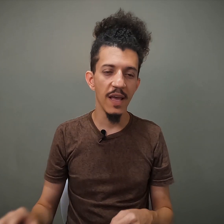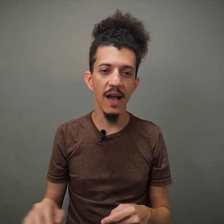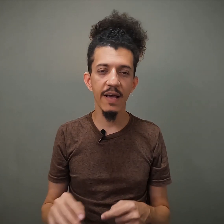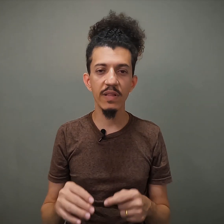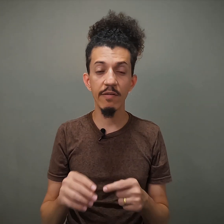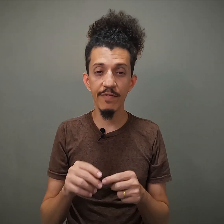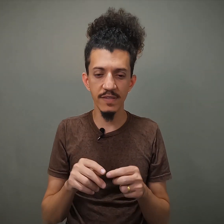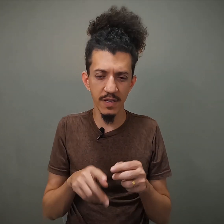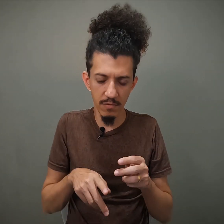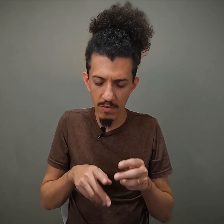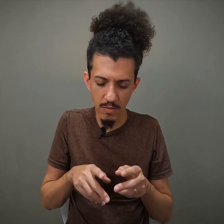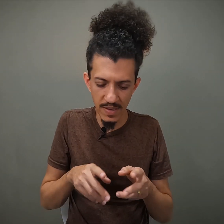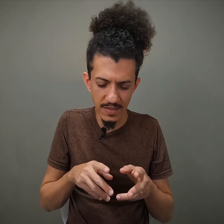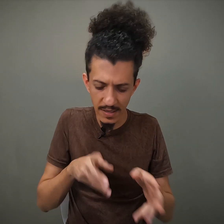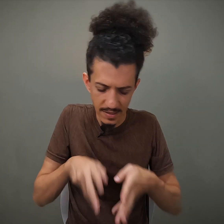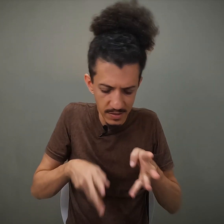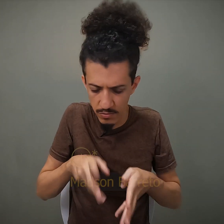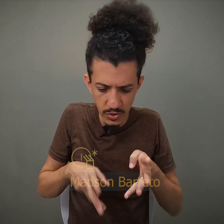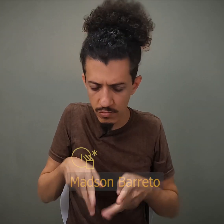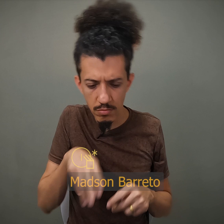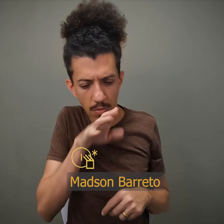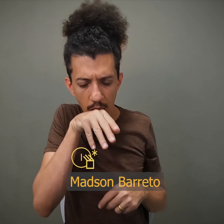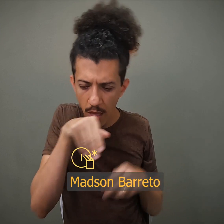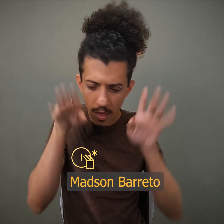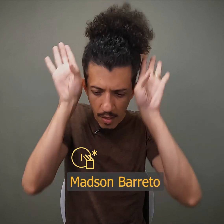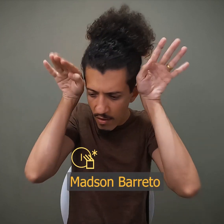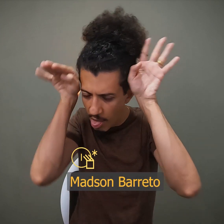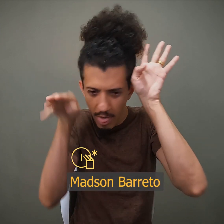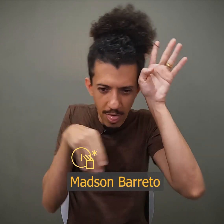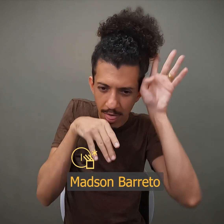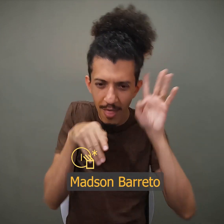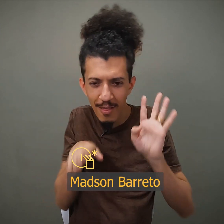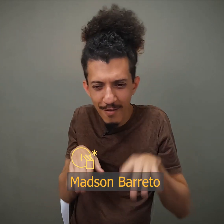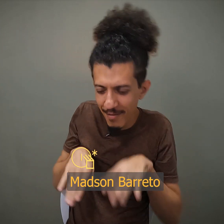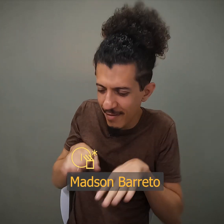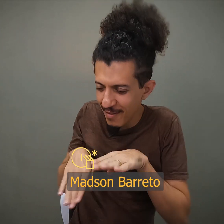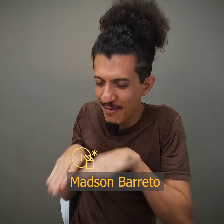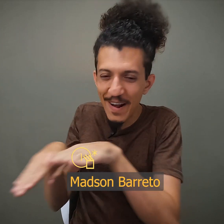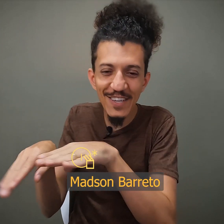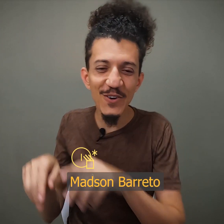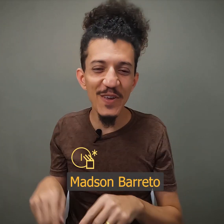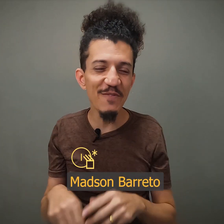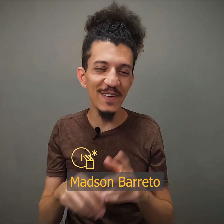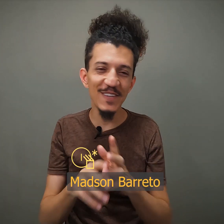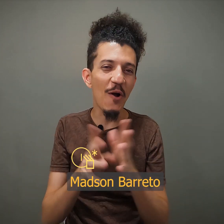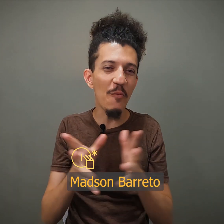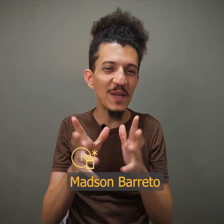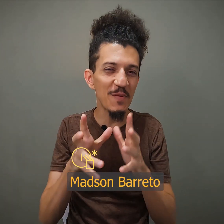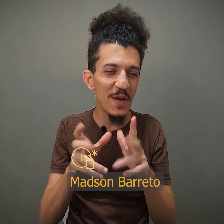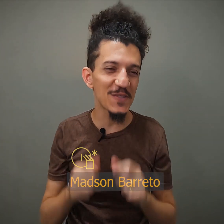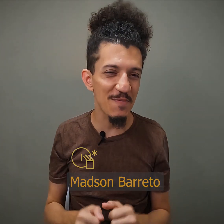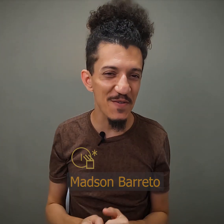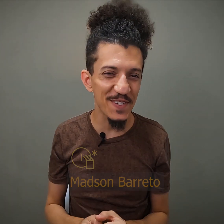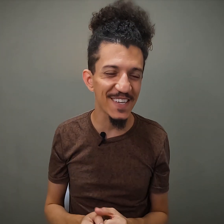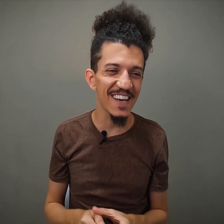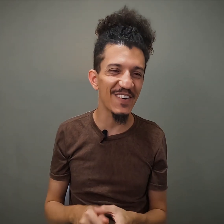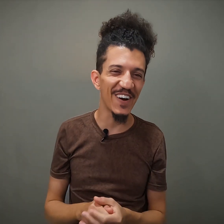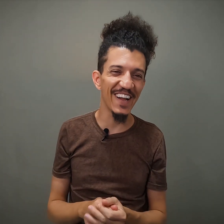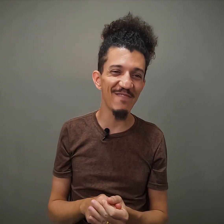E a Raquel estava fazendo uma sinalização, tinha um cachorrinho fazendo algo mais ou menos como eu fiz aqui agora. É